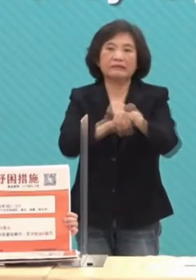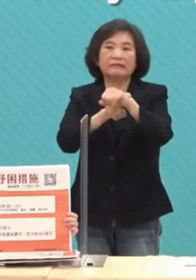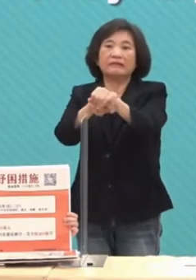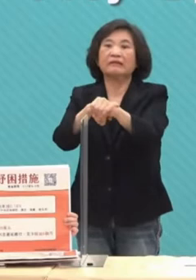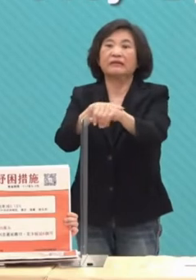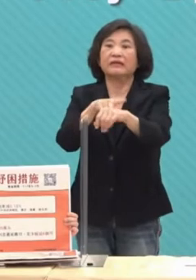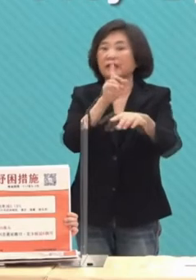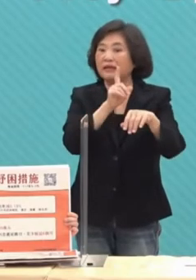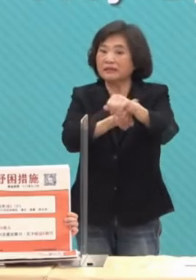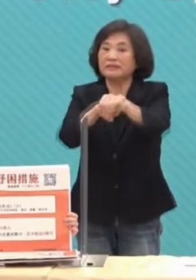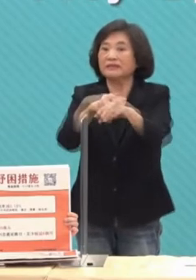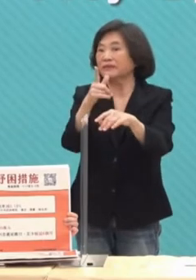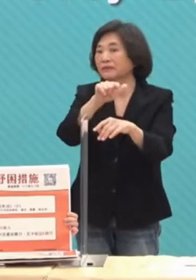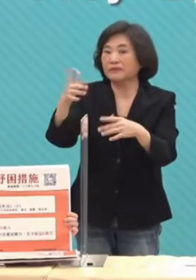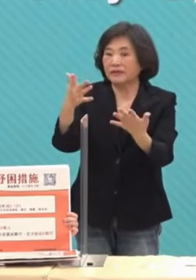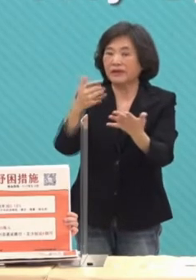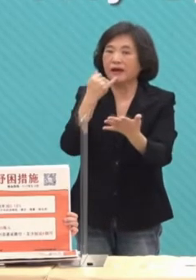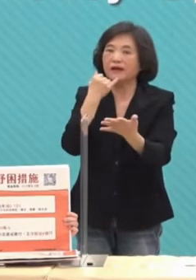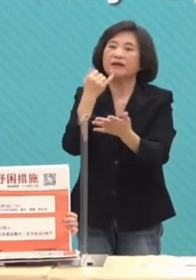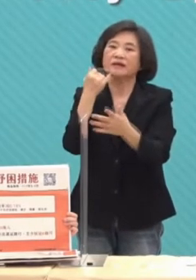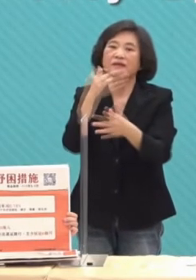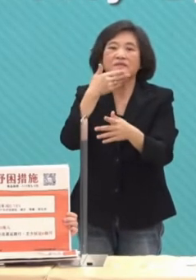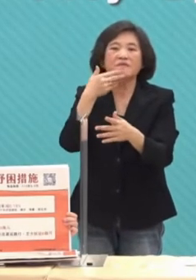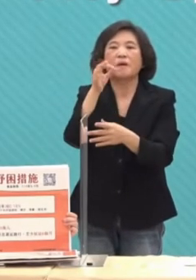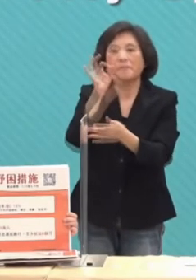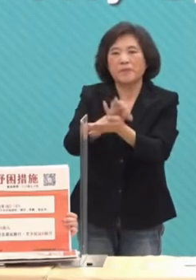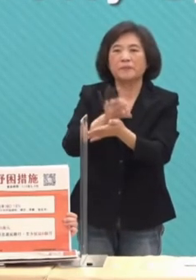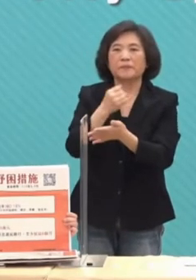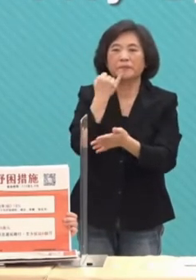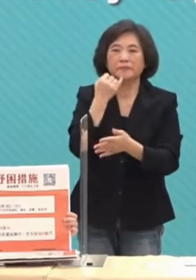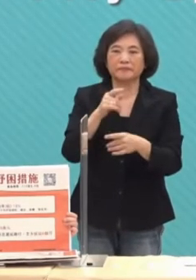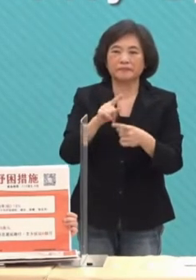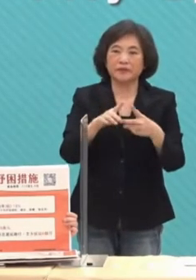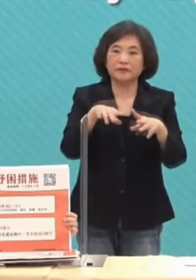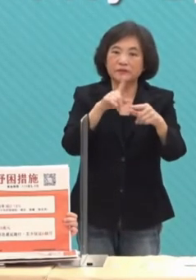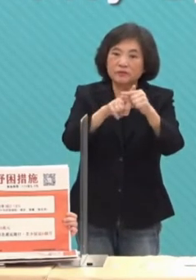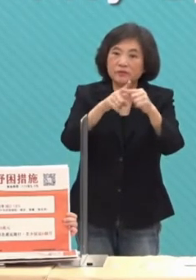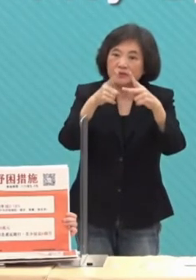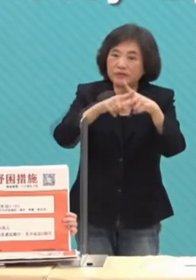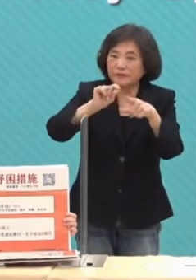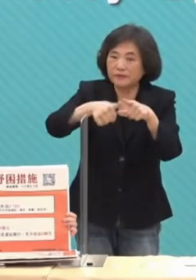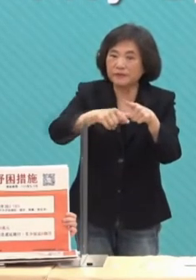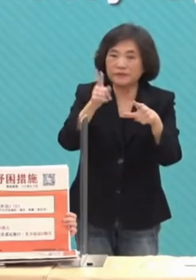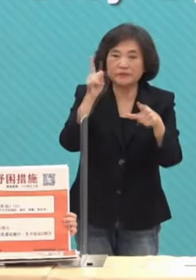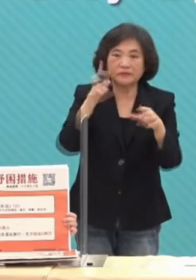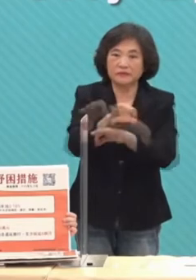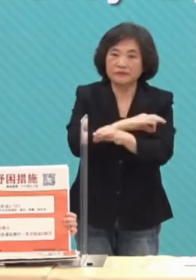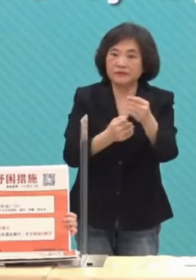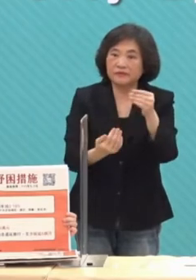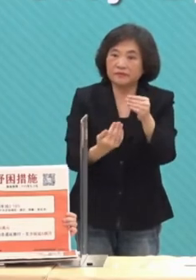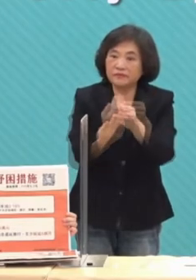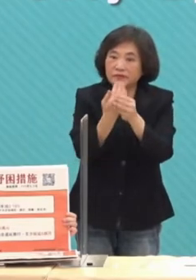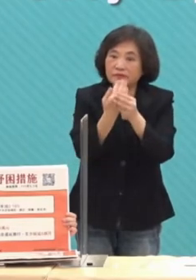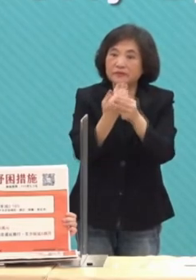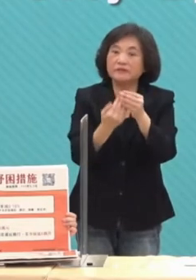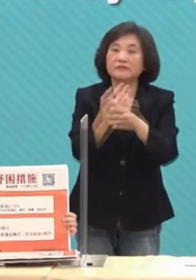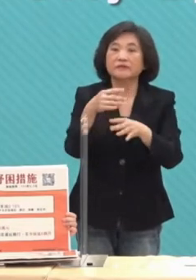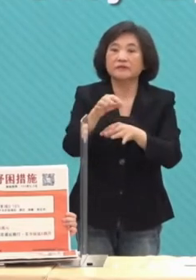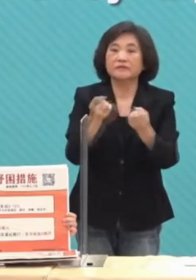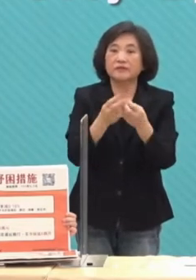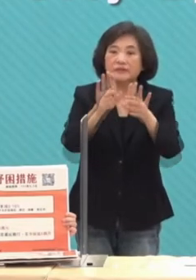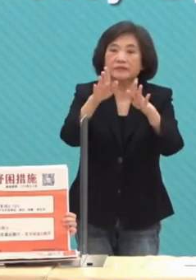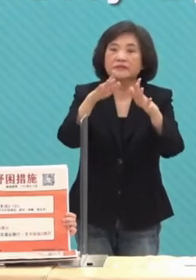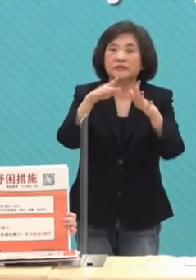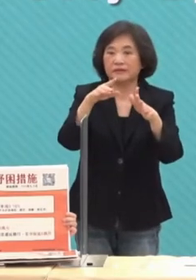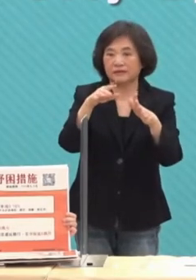减 0.18%。那针对企业融资，针对就是中小企业的部分，那我们产发局它一样有提出就是简易